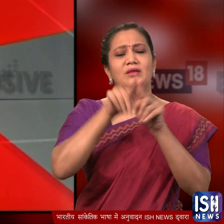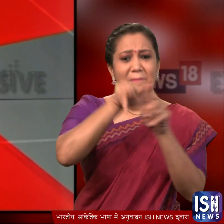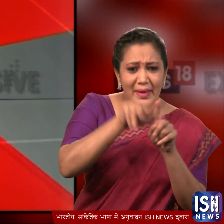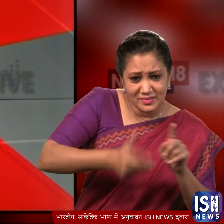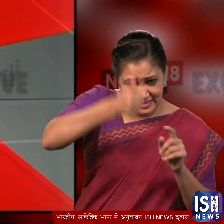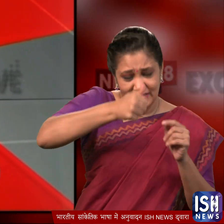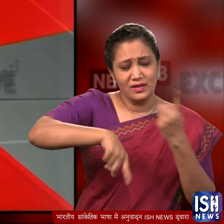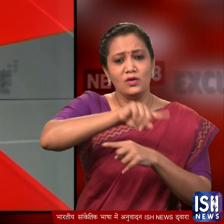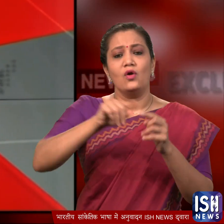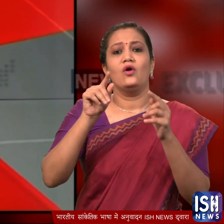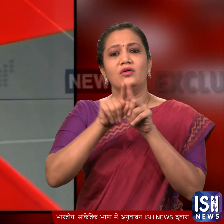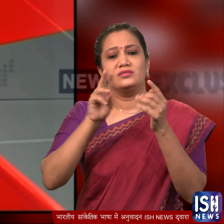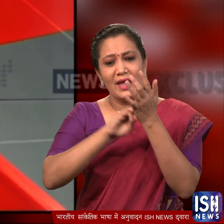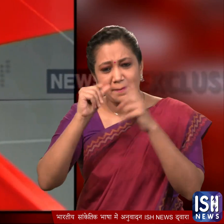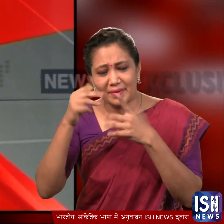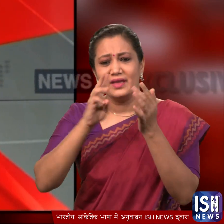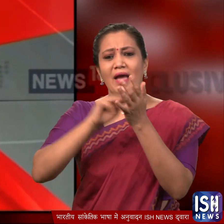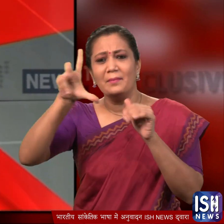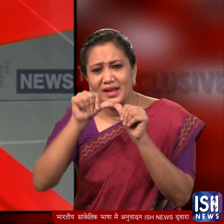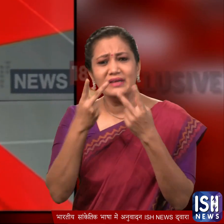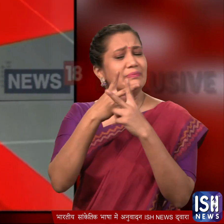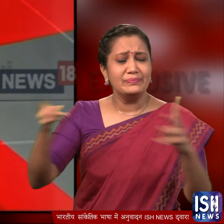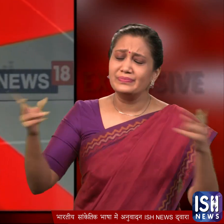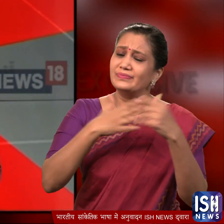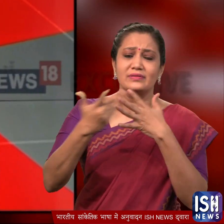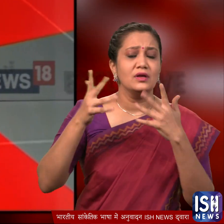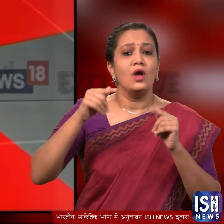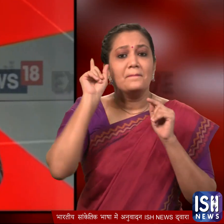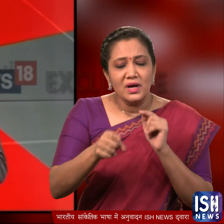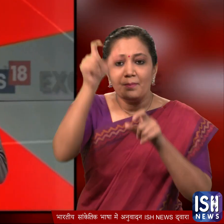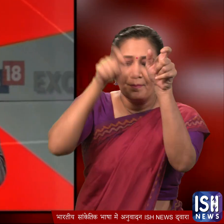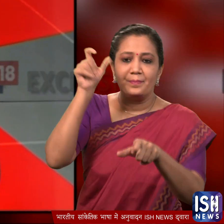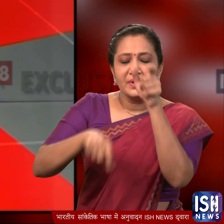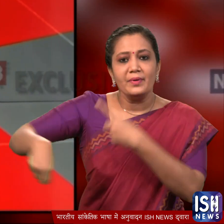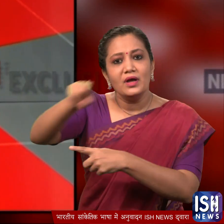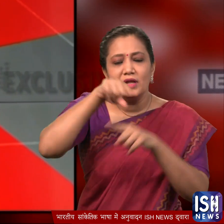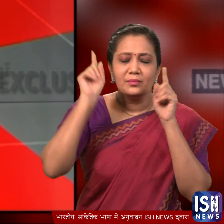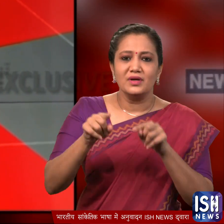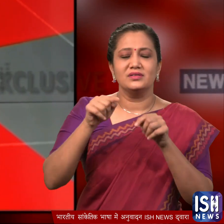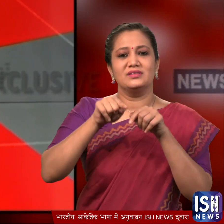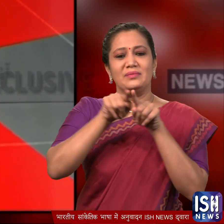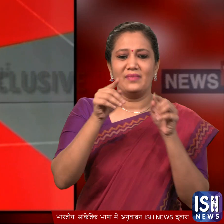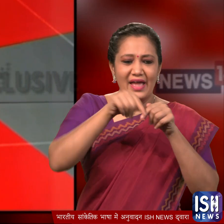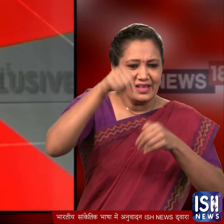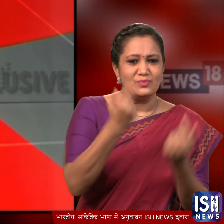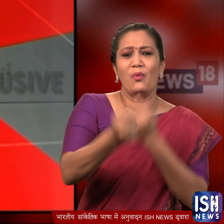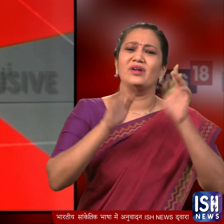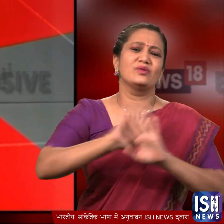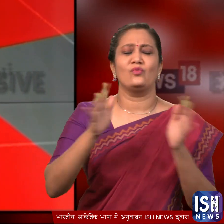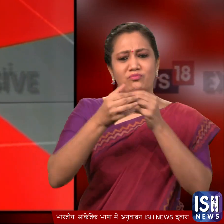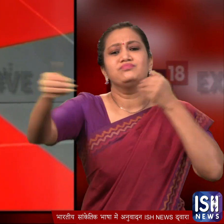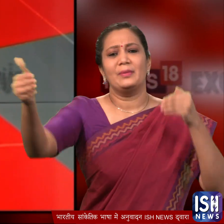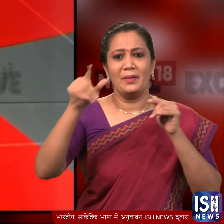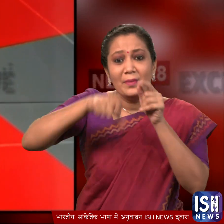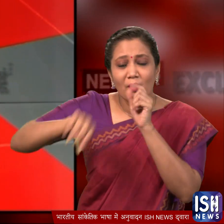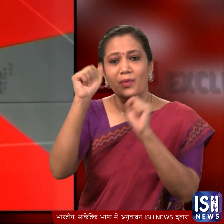के पार्षद हों या विधायक या फिर सांसद, उनका दावा यही होता है कि वो जनहित को दलगत राजनीति से ऊपर रखेंगे। हालांकि अक्सर ऐसा